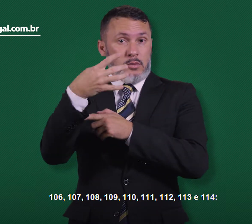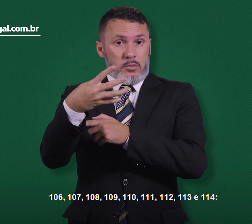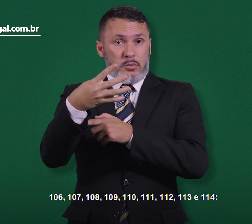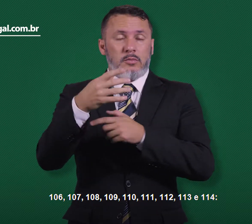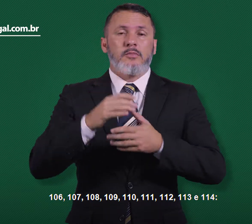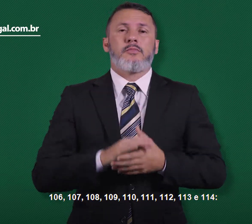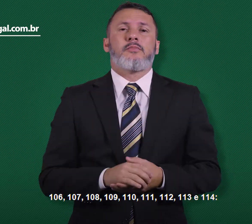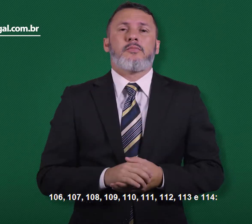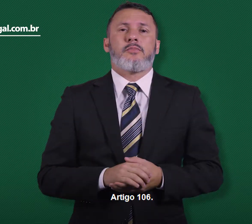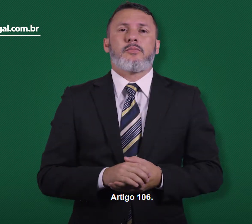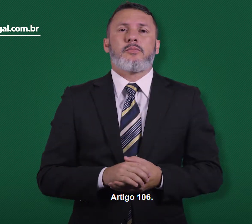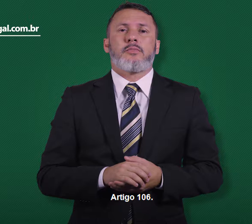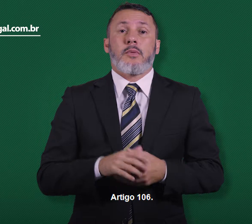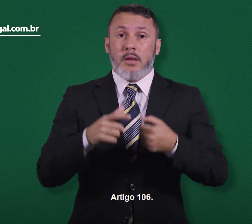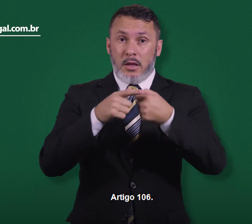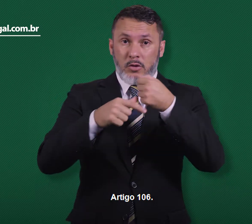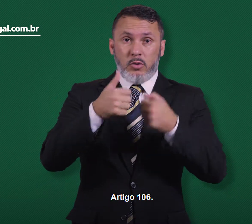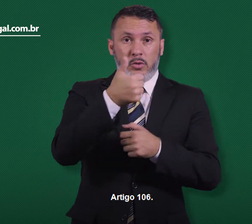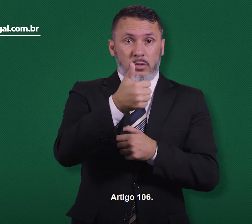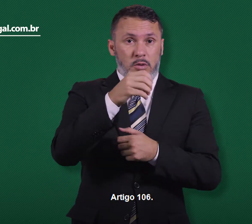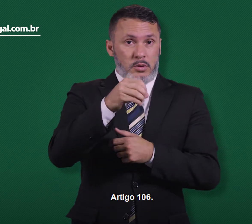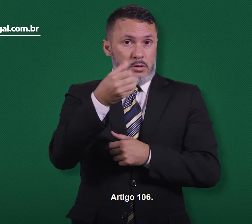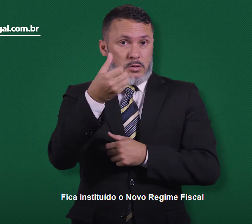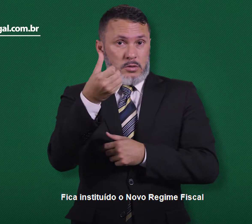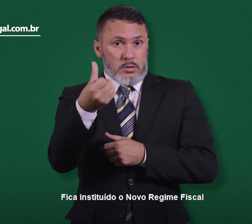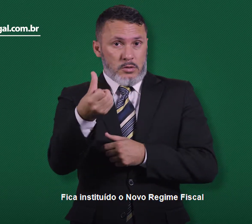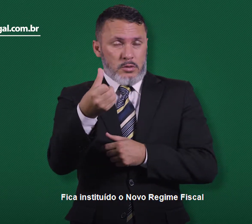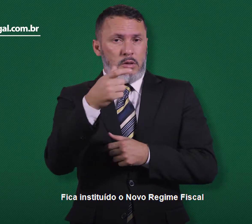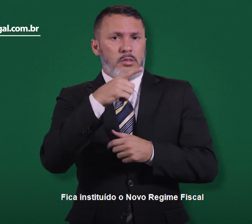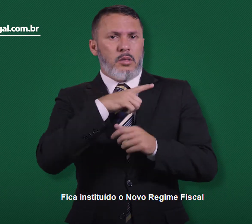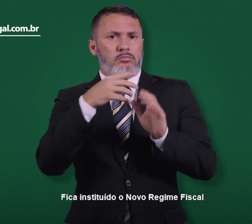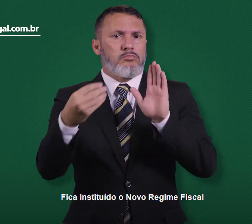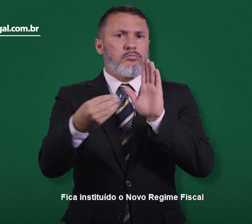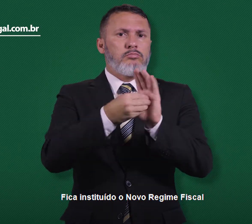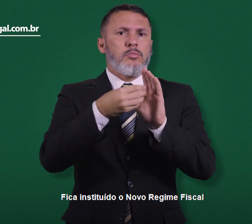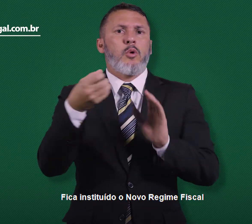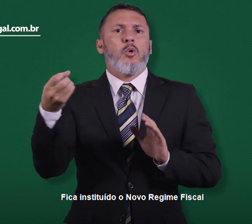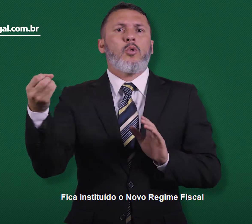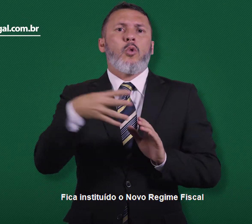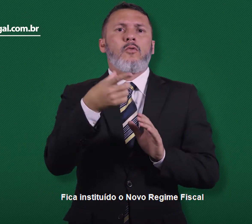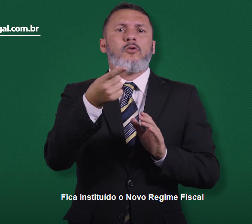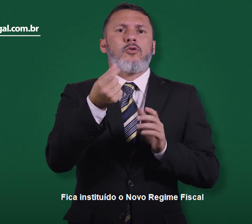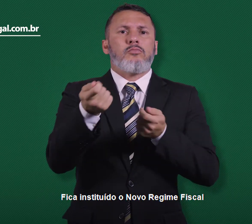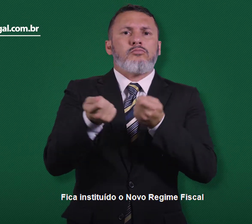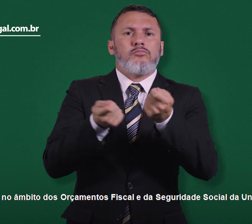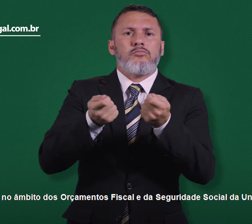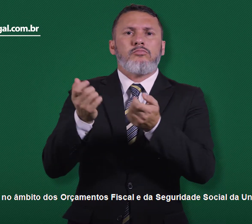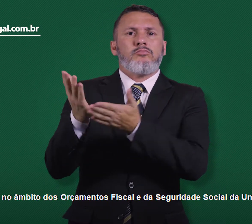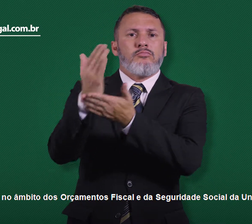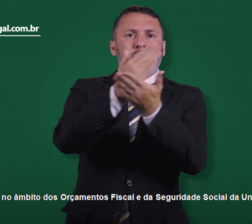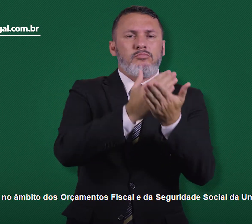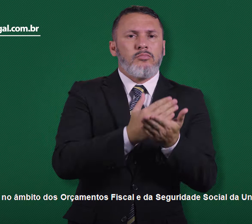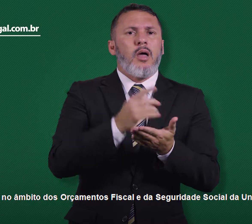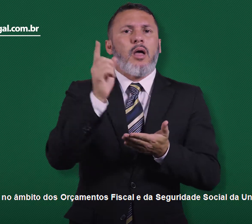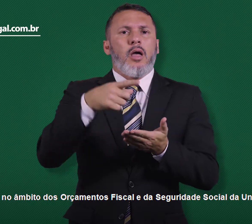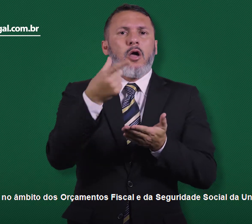114. Artigo 106. Fica instituído o novo regime fiscal no âmbito dos